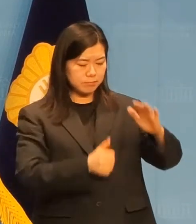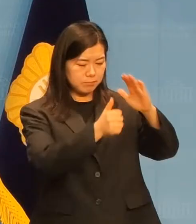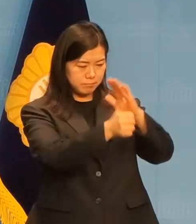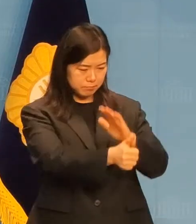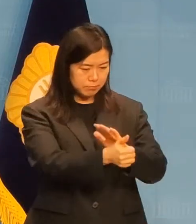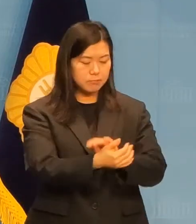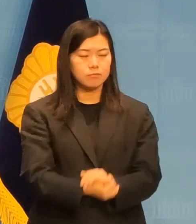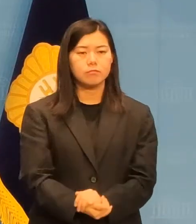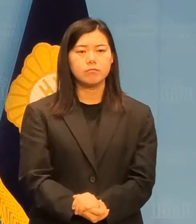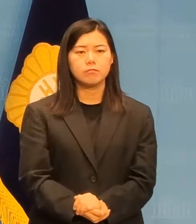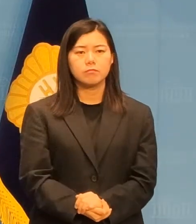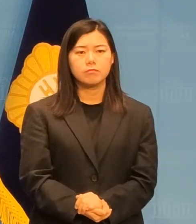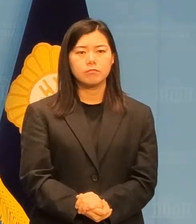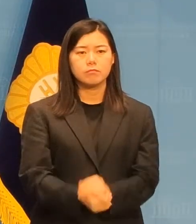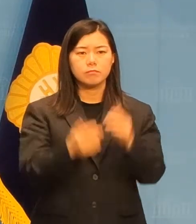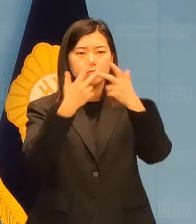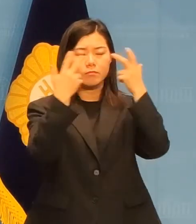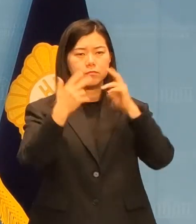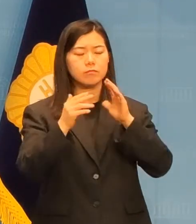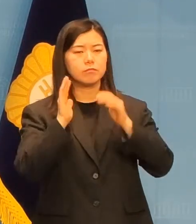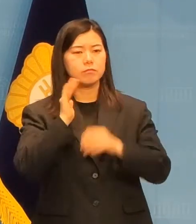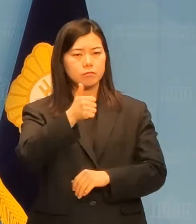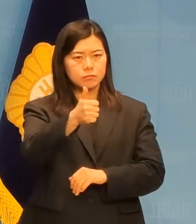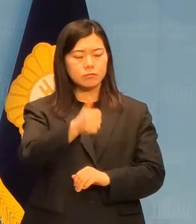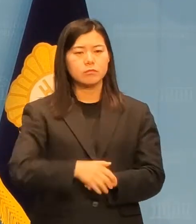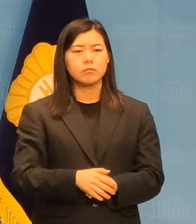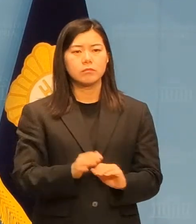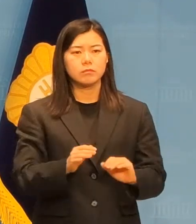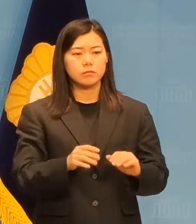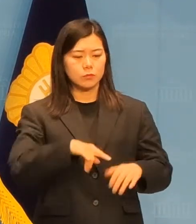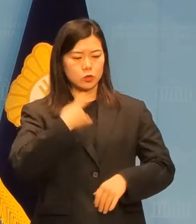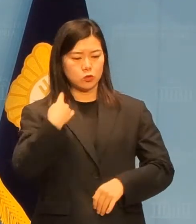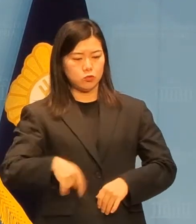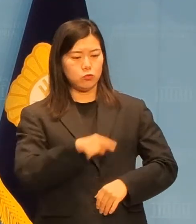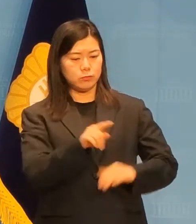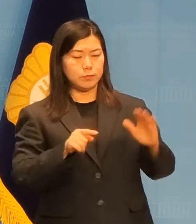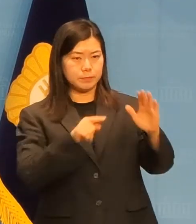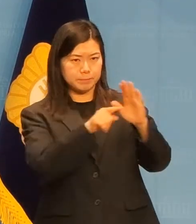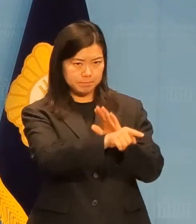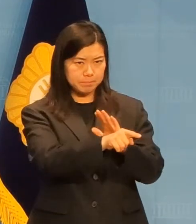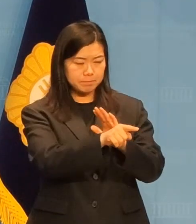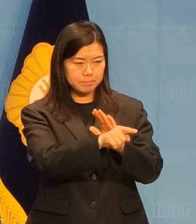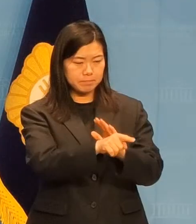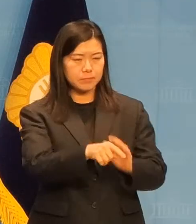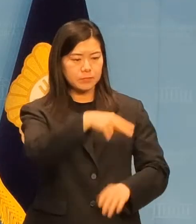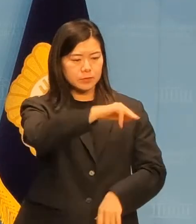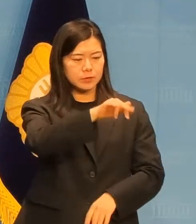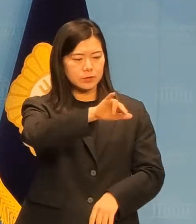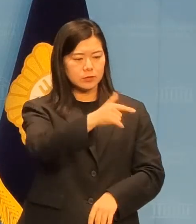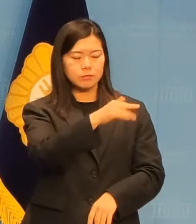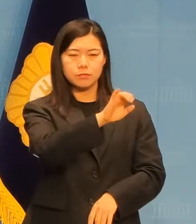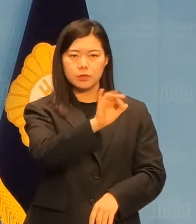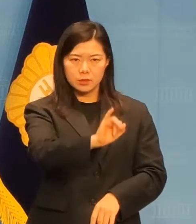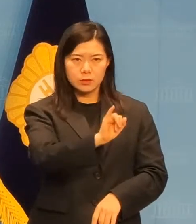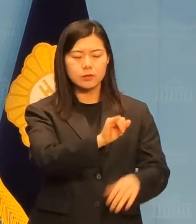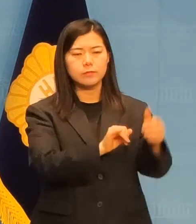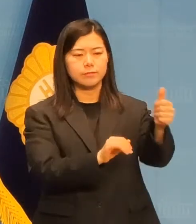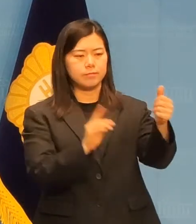진행됩니다. 이재명 대통령이 중국 베이징을 방문해 시진핑 주석을